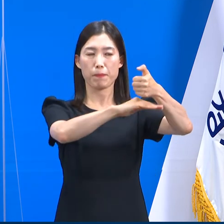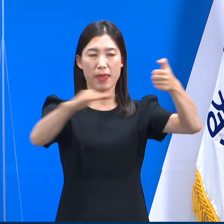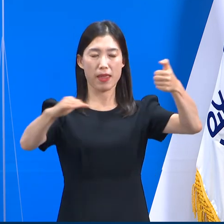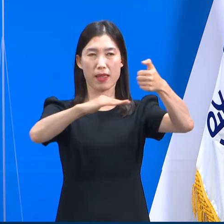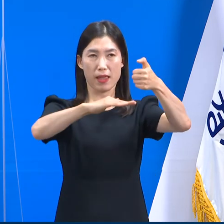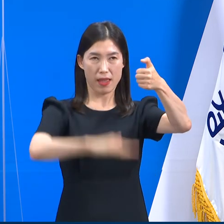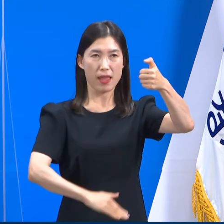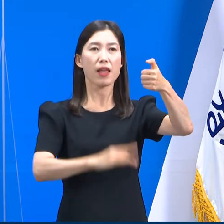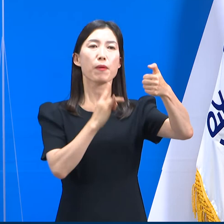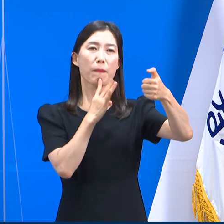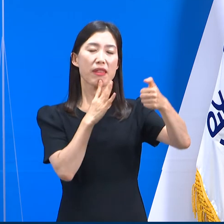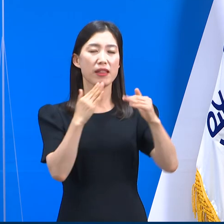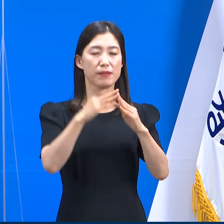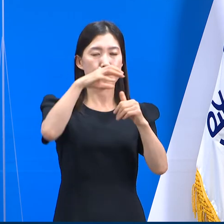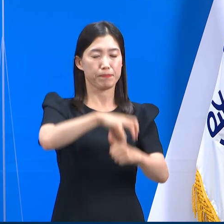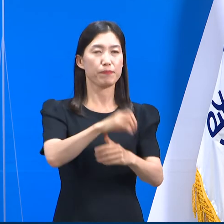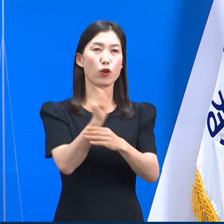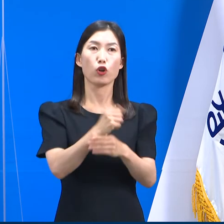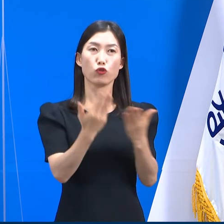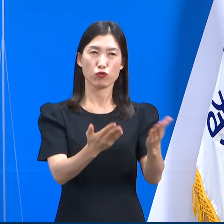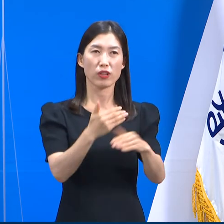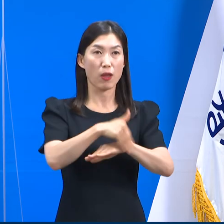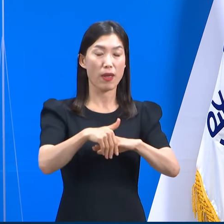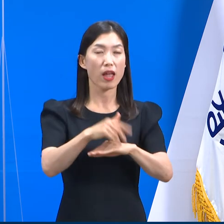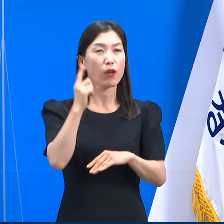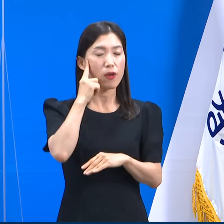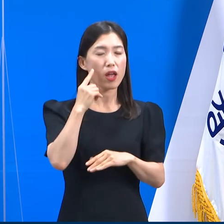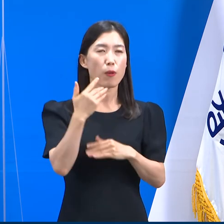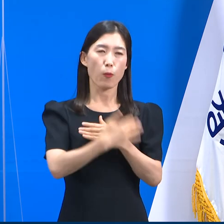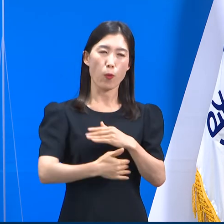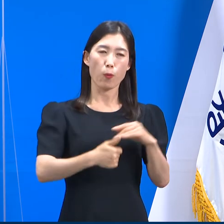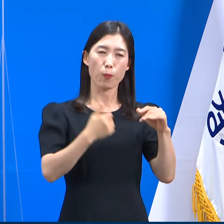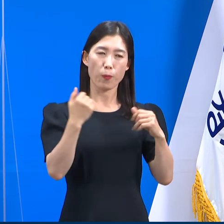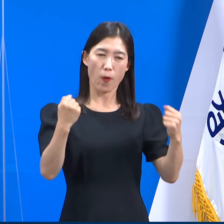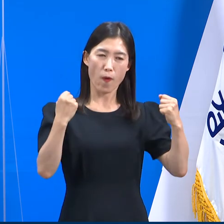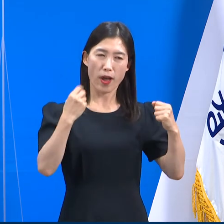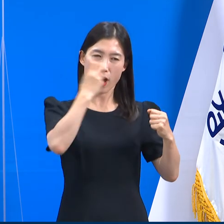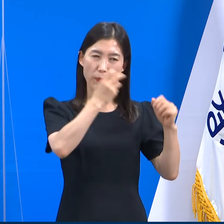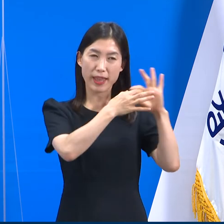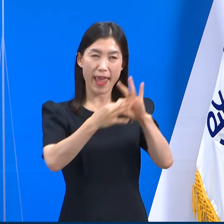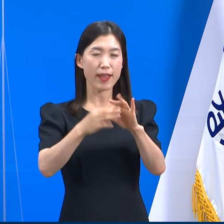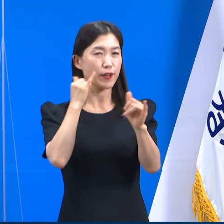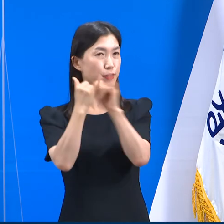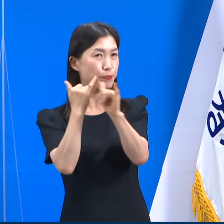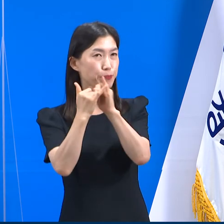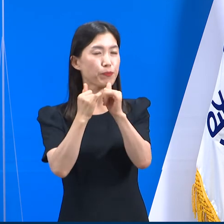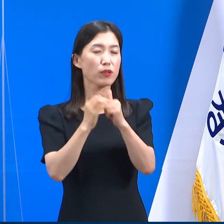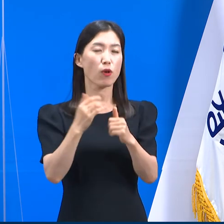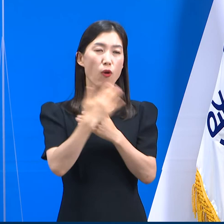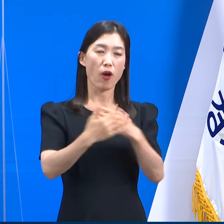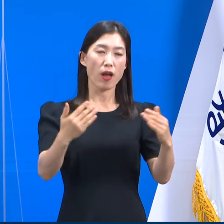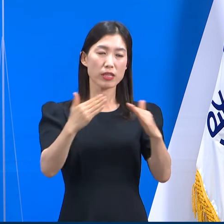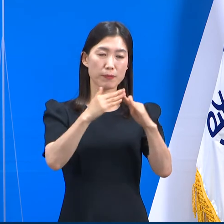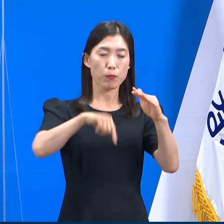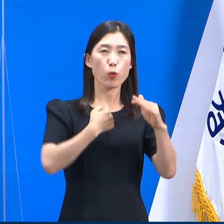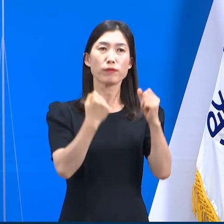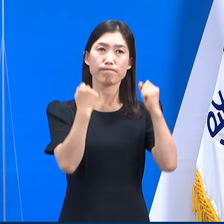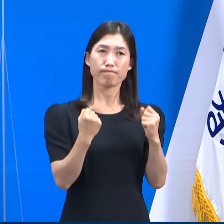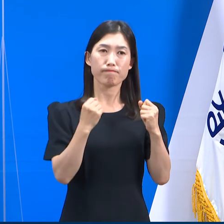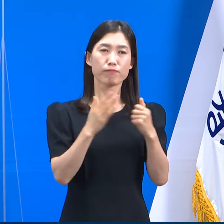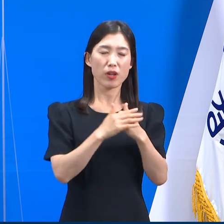변경되었습니다. 주기적인 환자 건강 상태 모니터링을 통해 자가치료자가 안정된 환경에서 격리 기간을 보낼 수